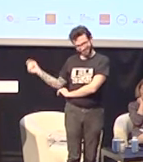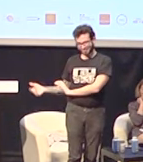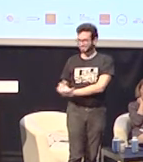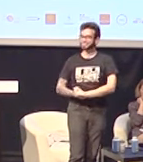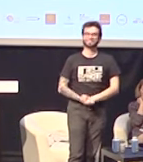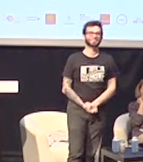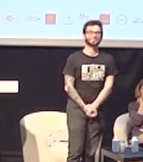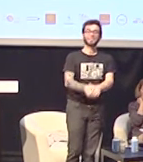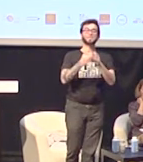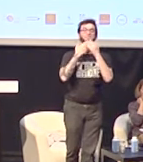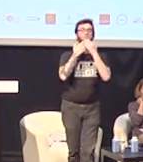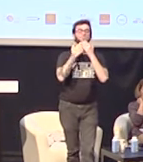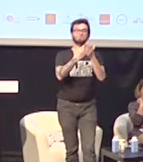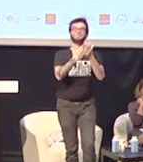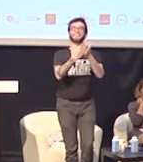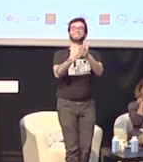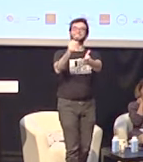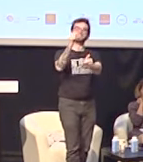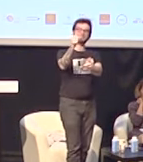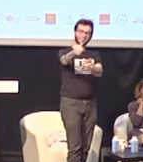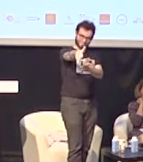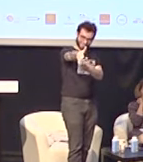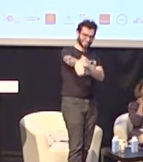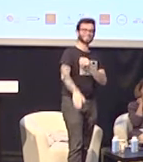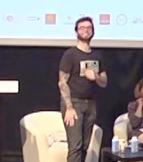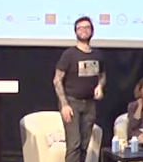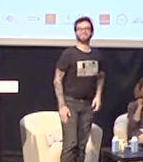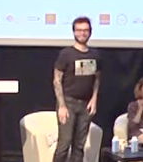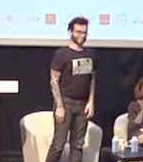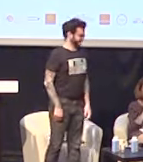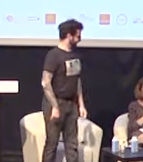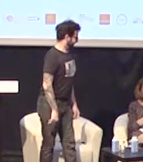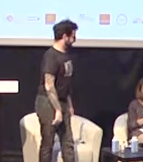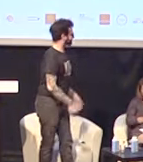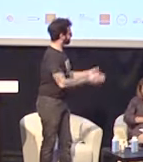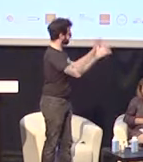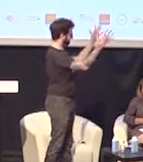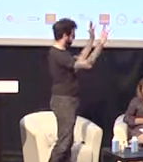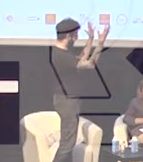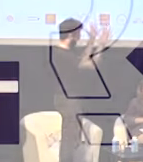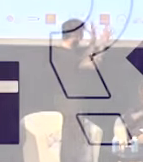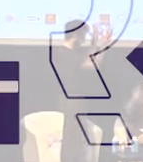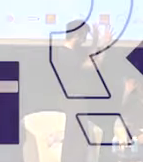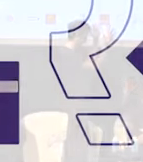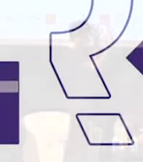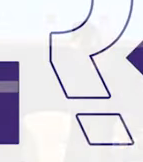on pourra en refaire en langue des signes et que ce sera bien. Merci beaucoup et bonne journée.